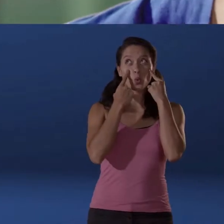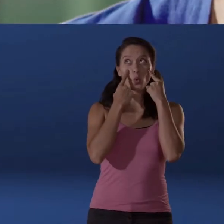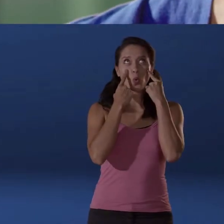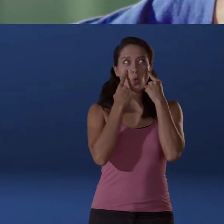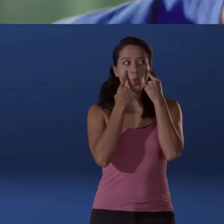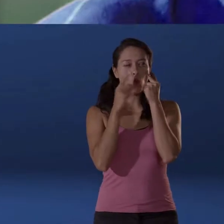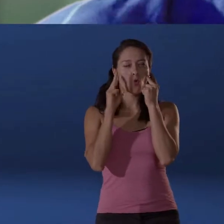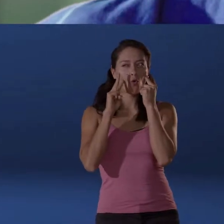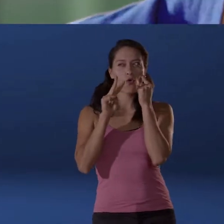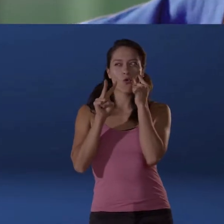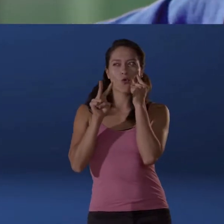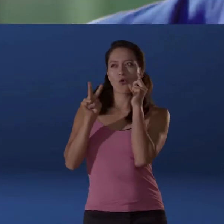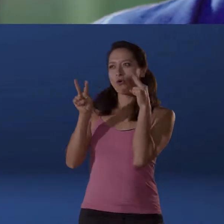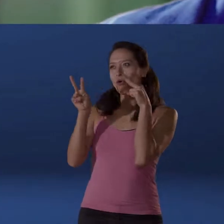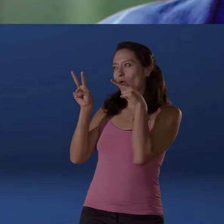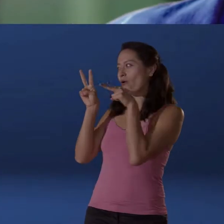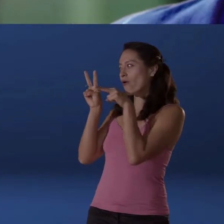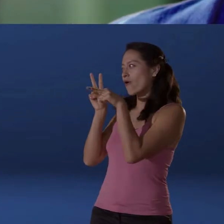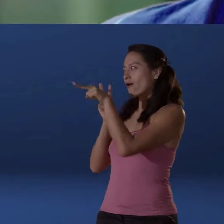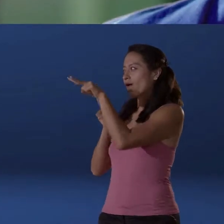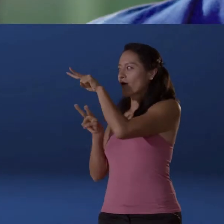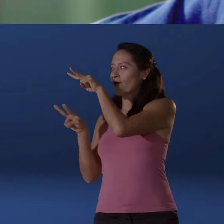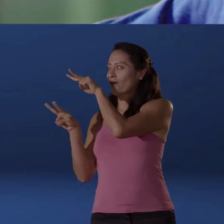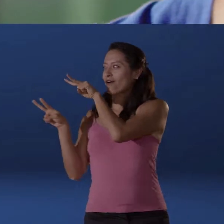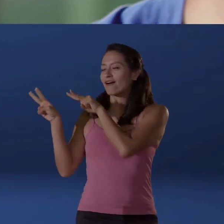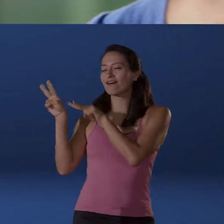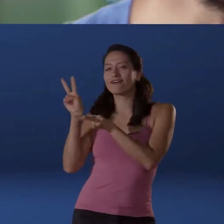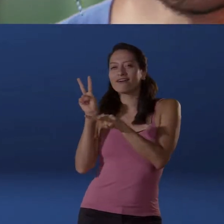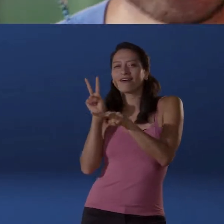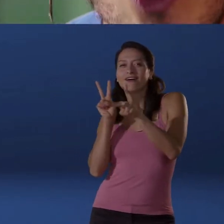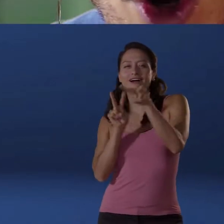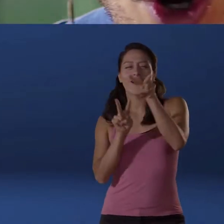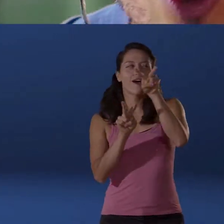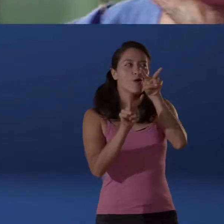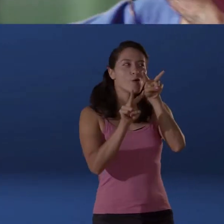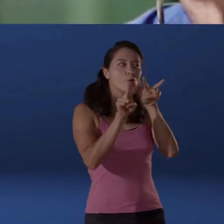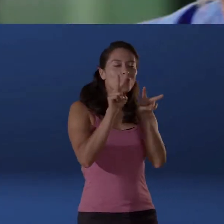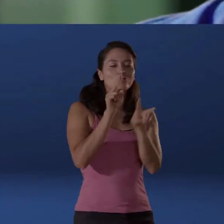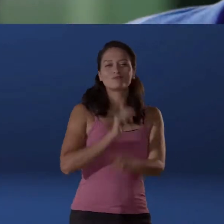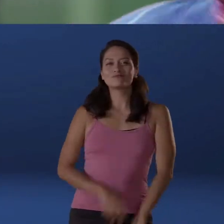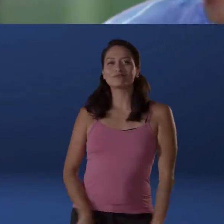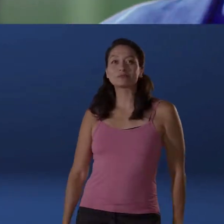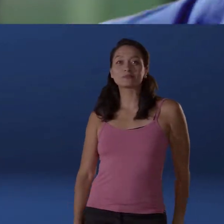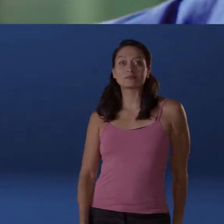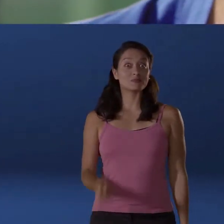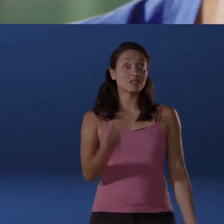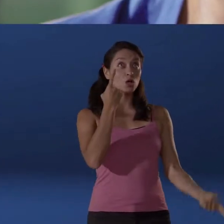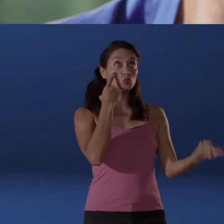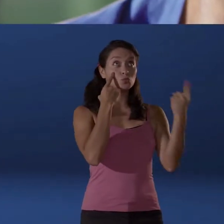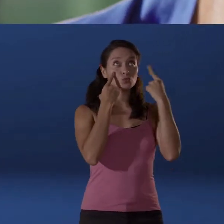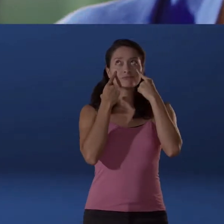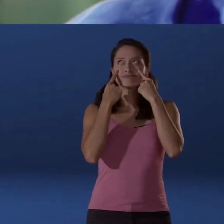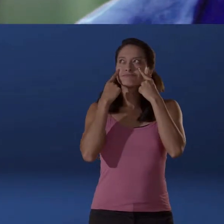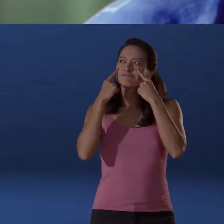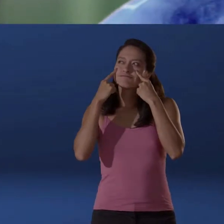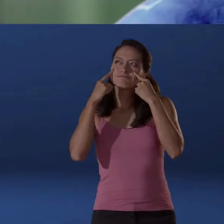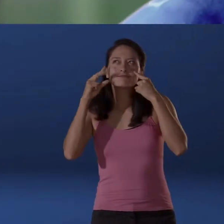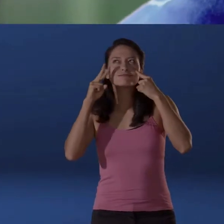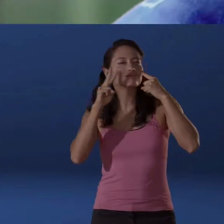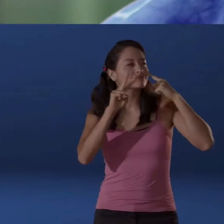Oju oyo, oju oyo, oju oyo, oju oyo, oju